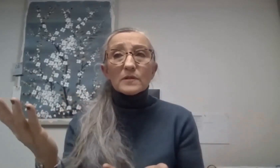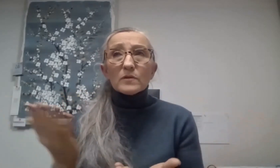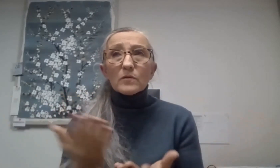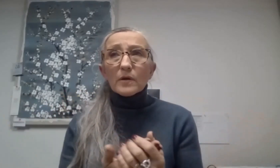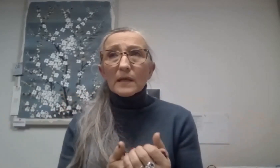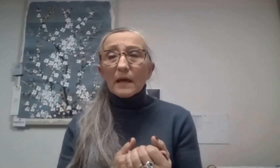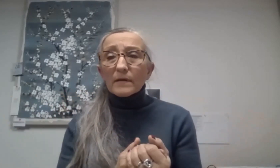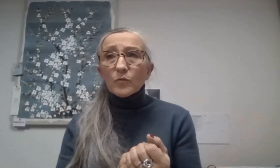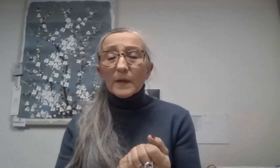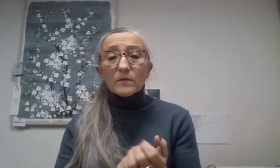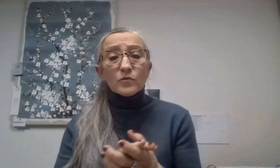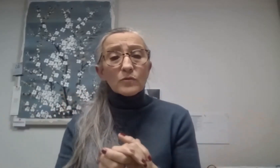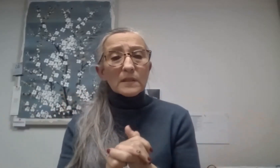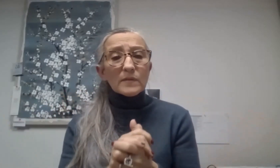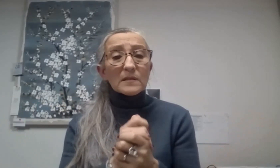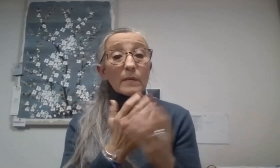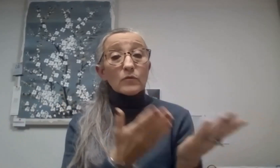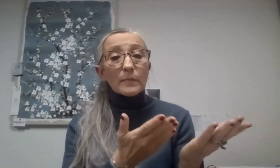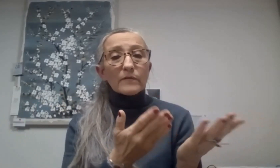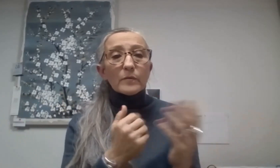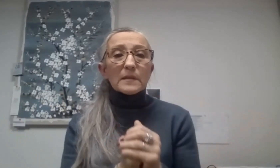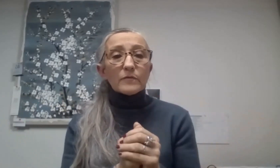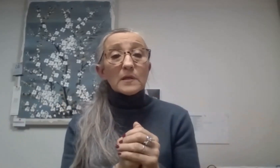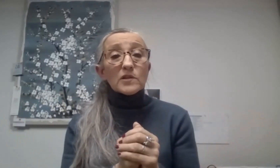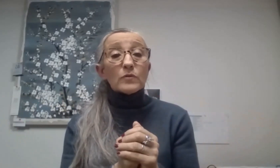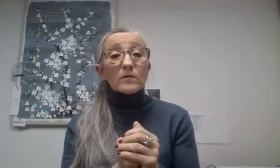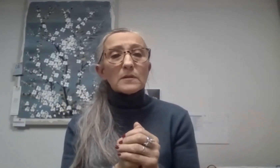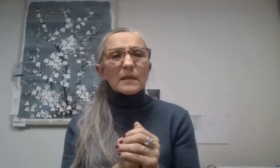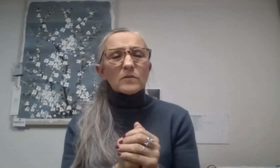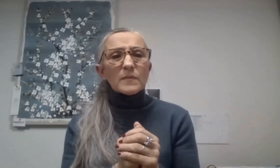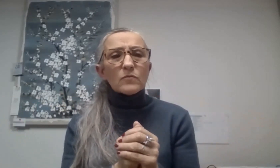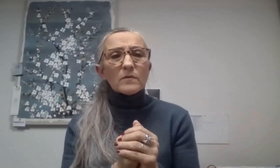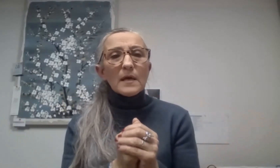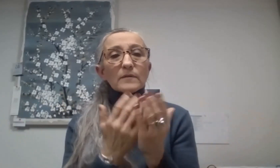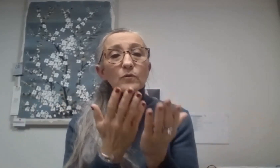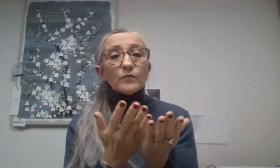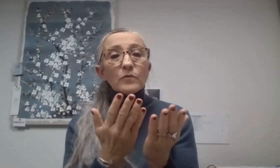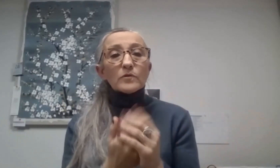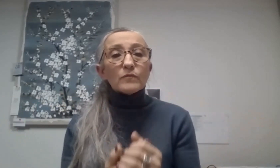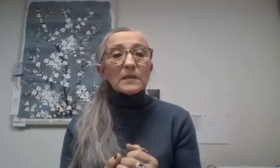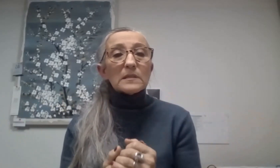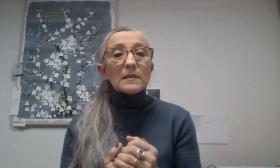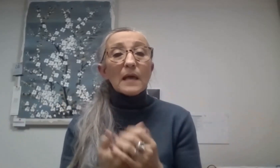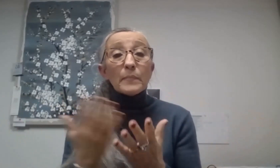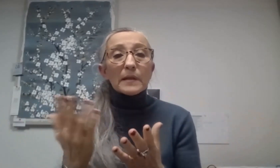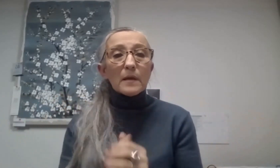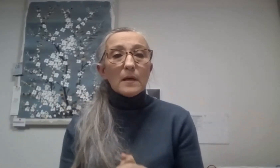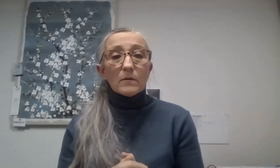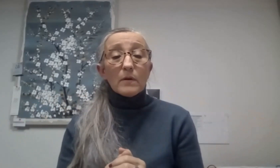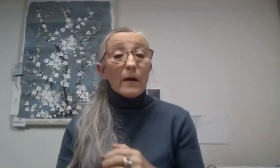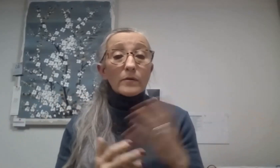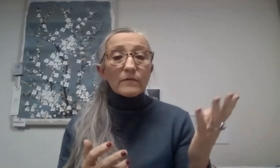d'idée, je discutais encore hier avec une personne sourde qui me disait sur la plateforme téléphonique, j'ai dû attendre 50 minutes. Est-ce que vous, lorsque vous décidez